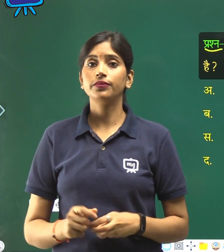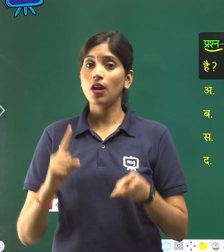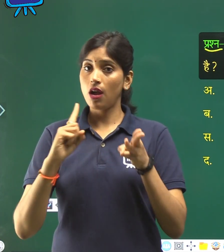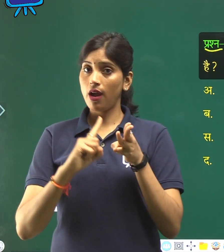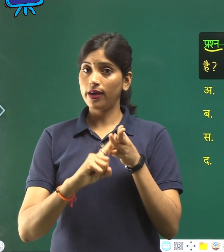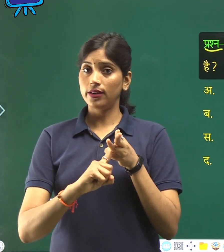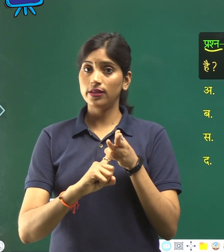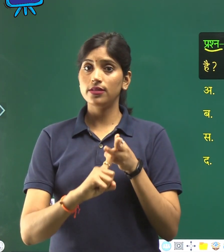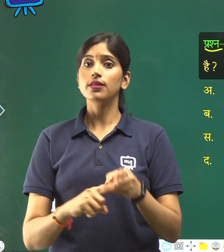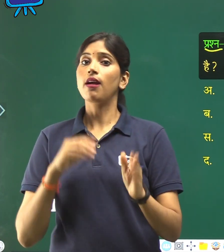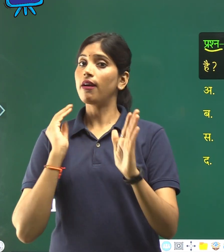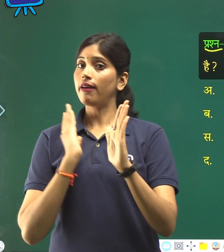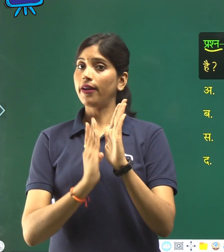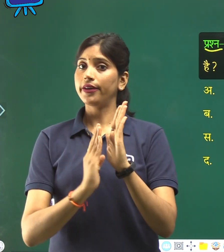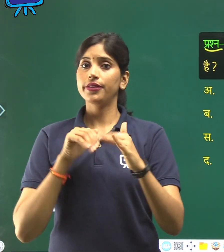पूर्व दिशा में